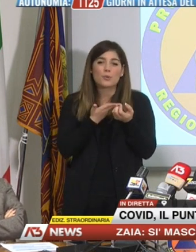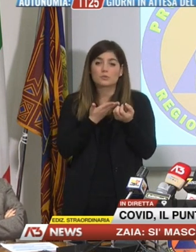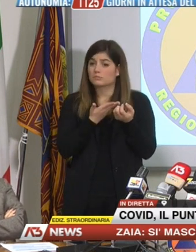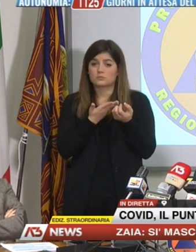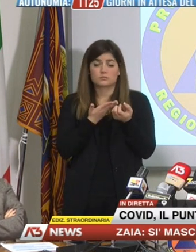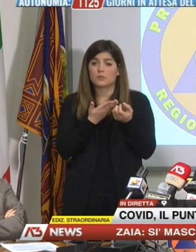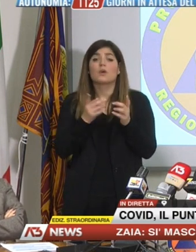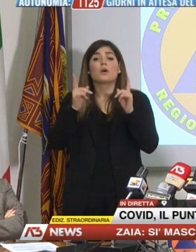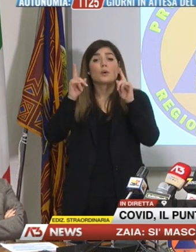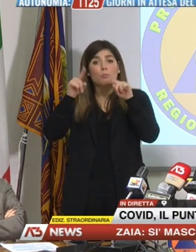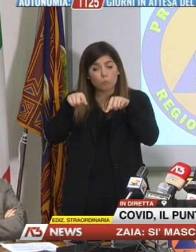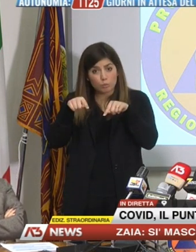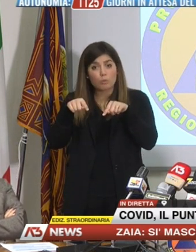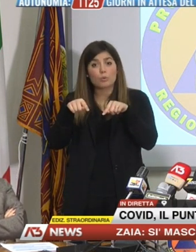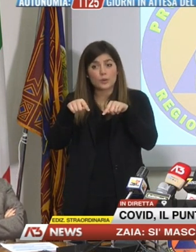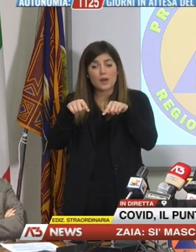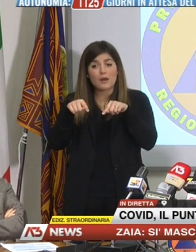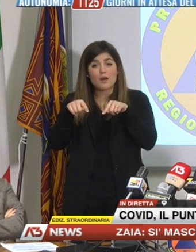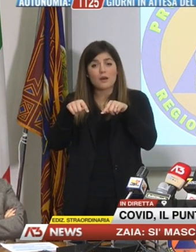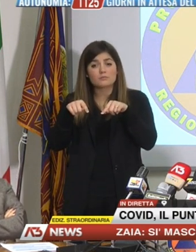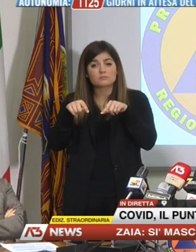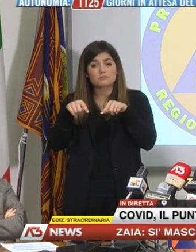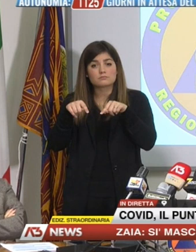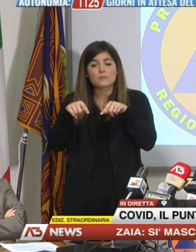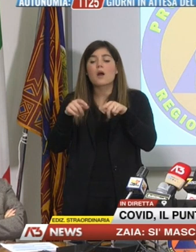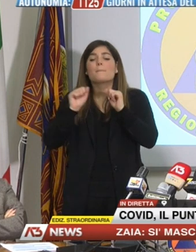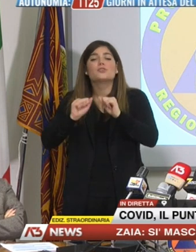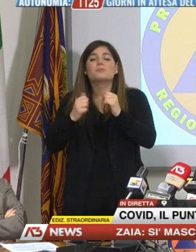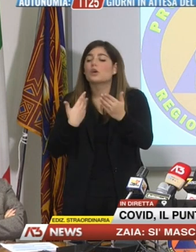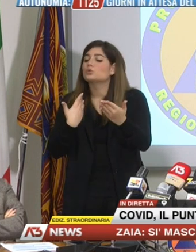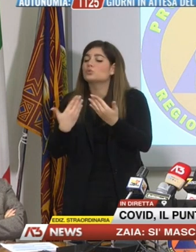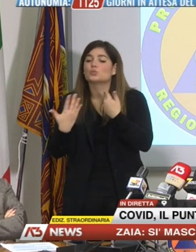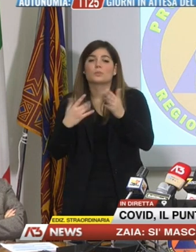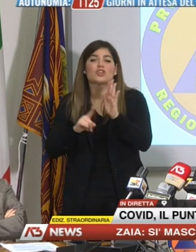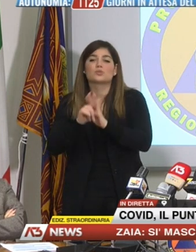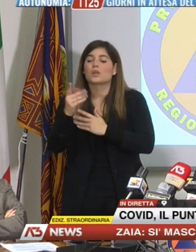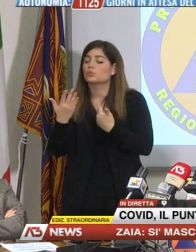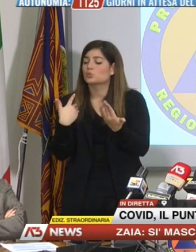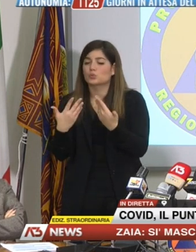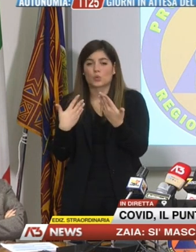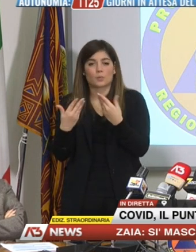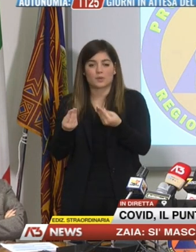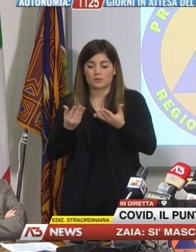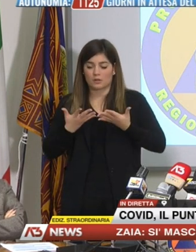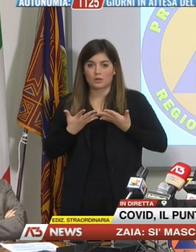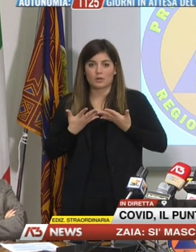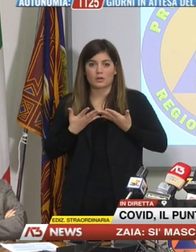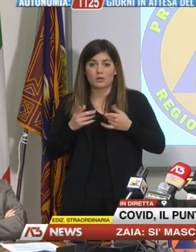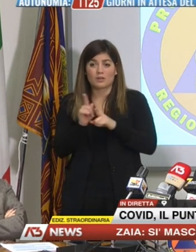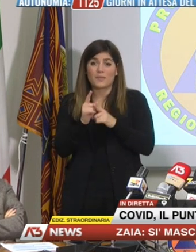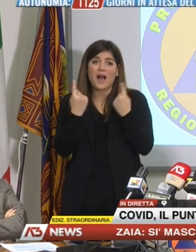ma è rappresentato dal tema anche di avere subito un esito che ci permette di non